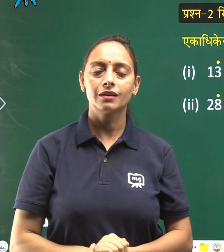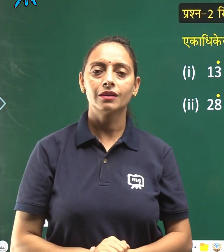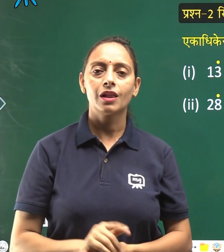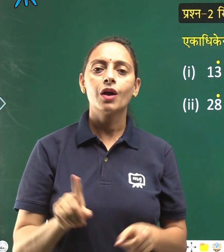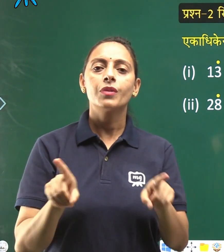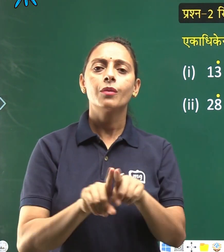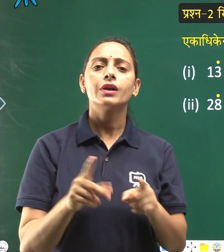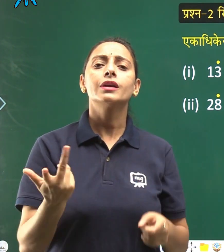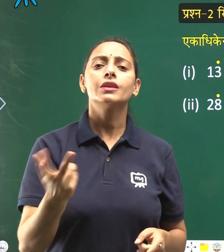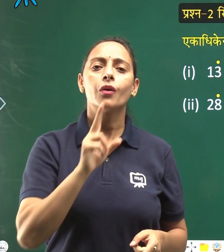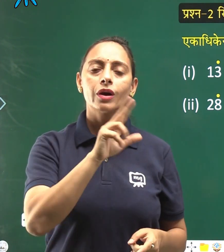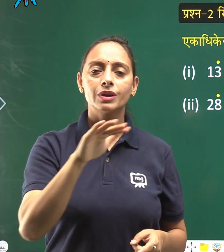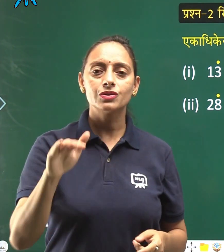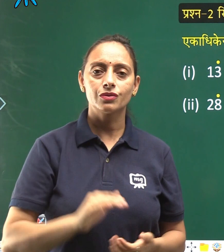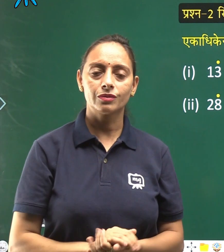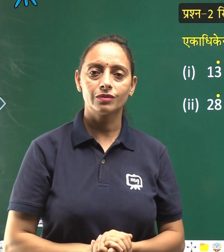कितना होता है बच्चों?